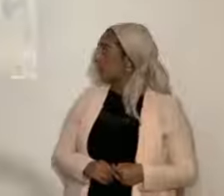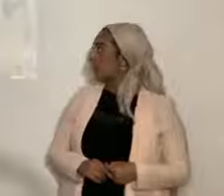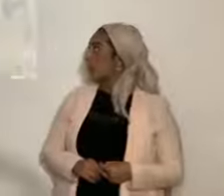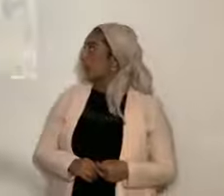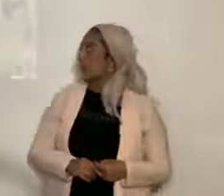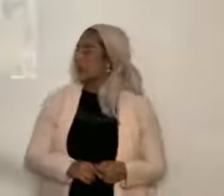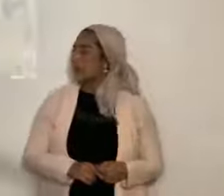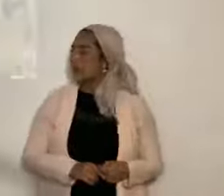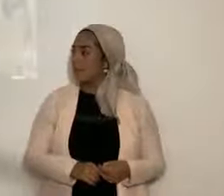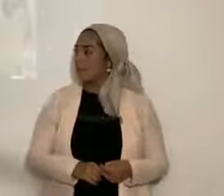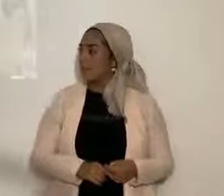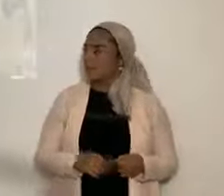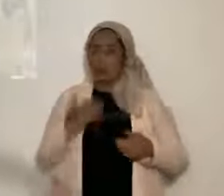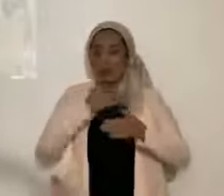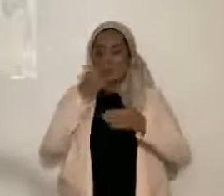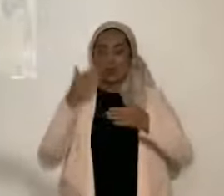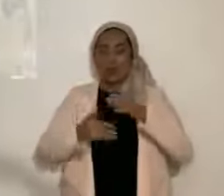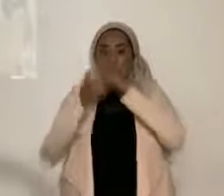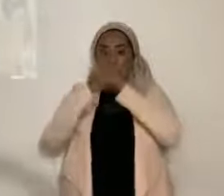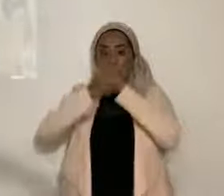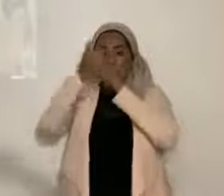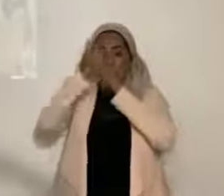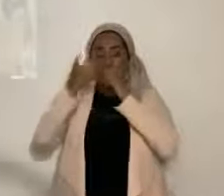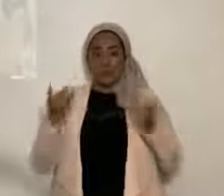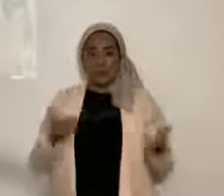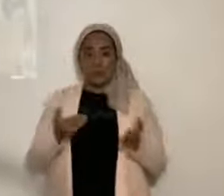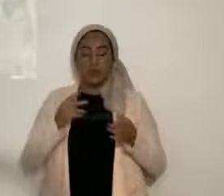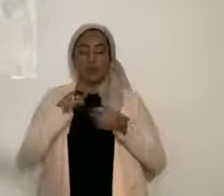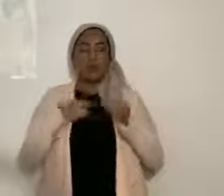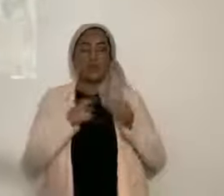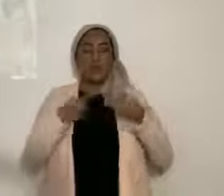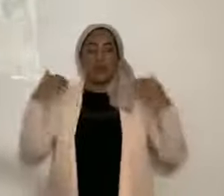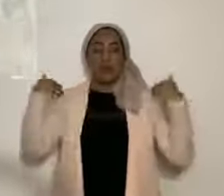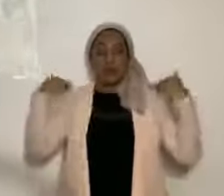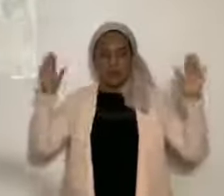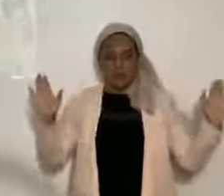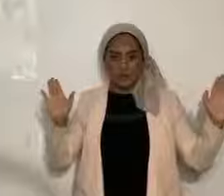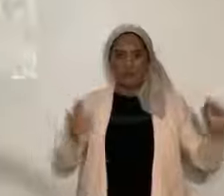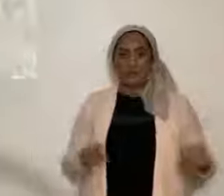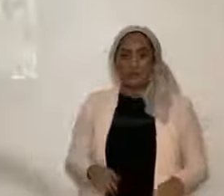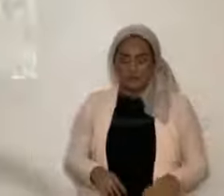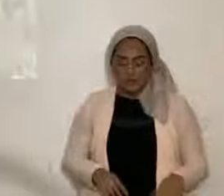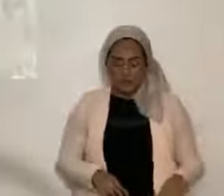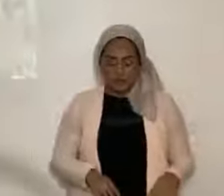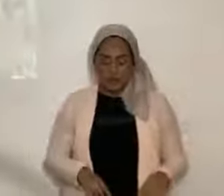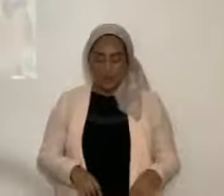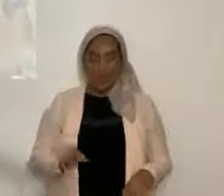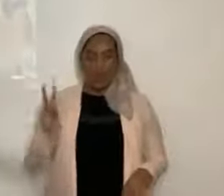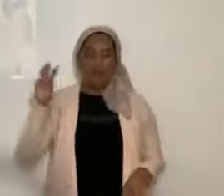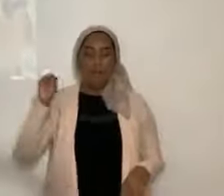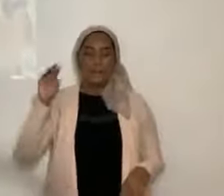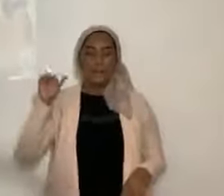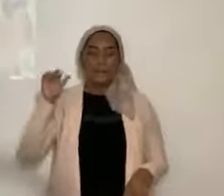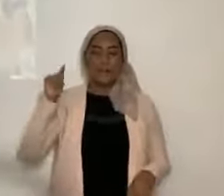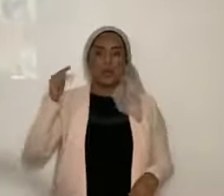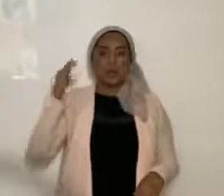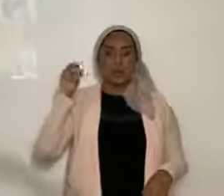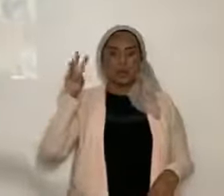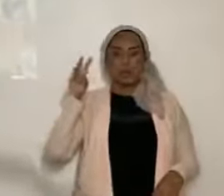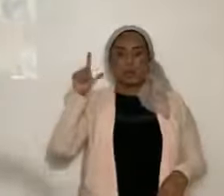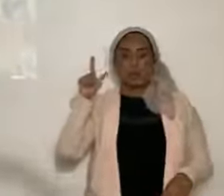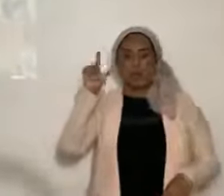última trompeta aquí es la del ángel. En Mateo 24, vamos